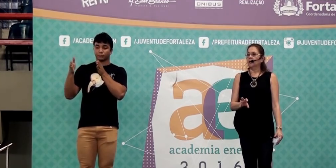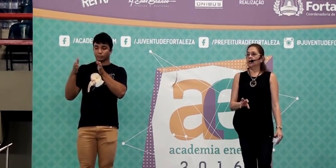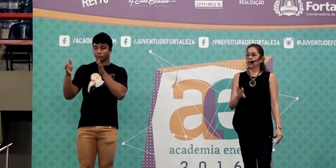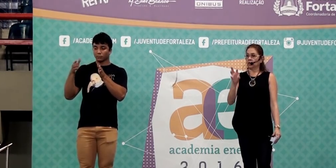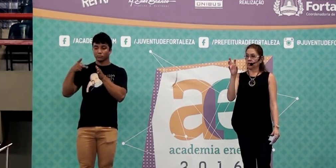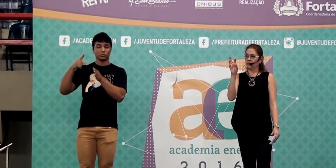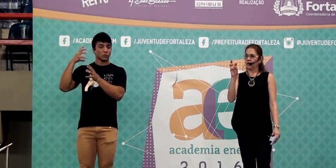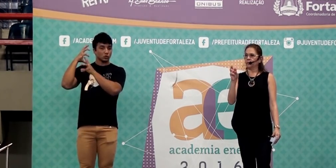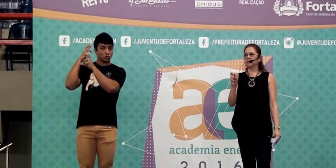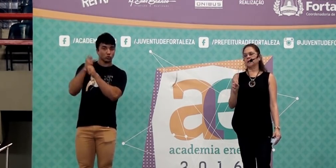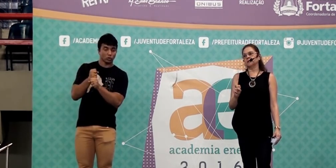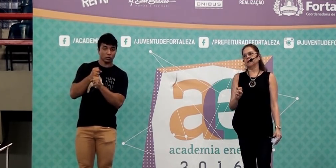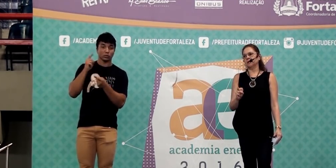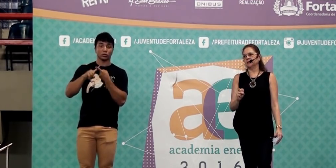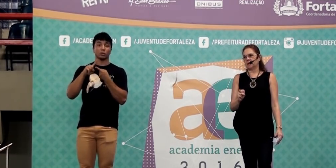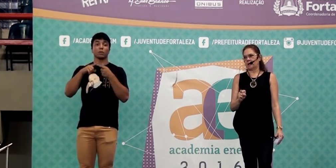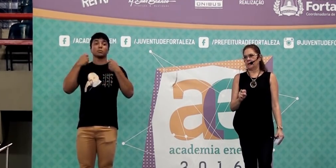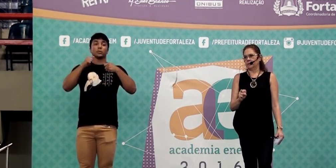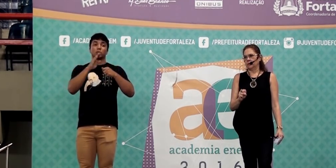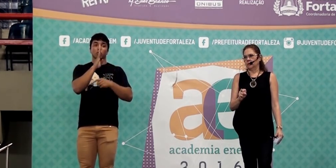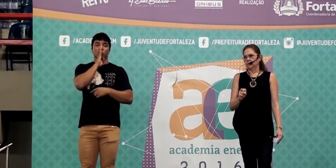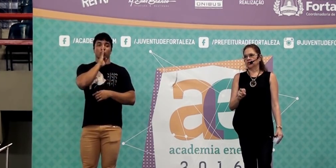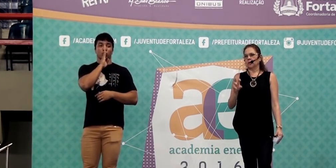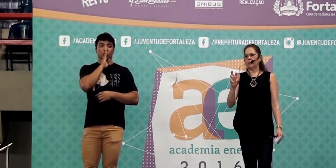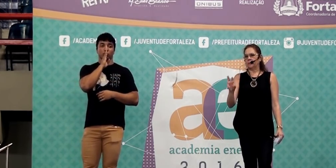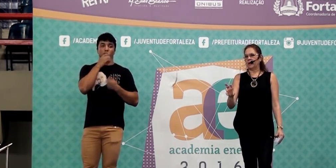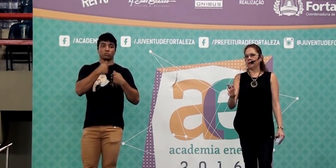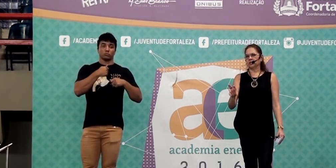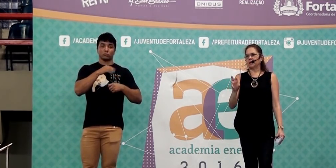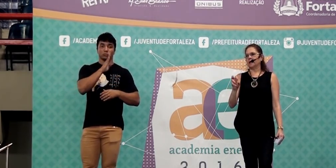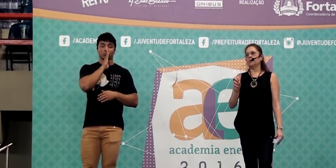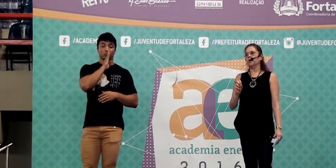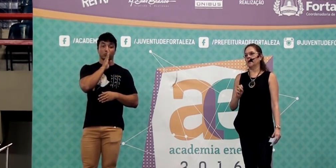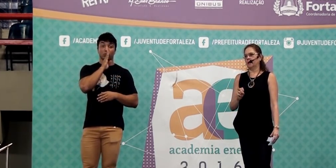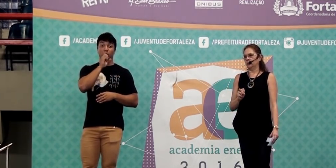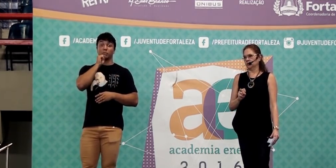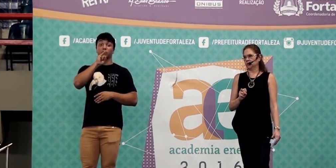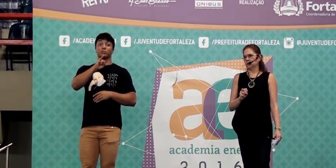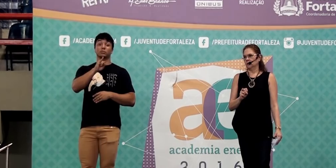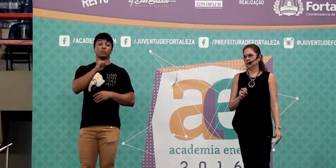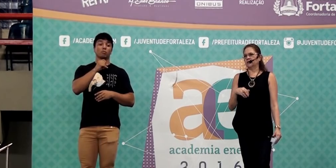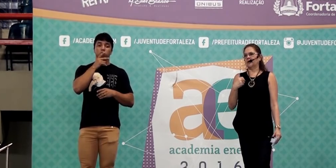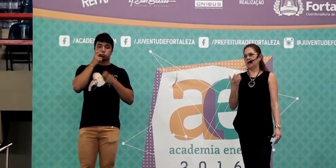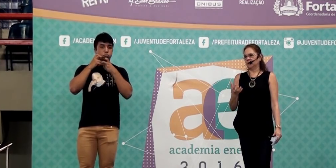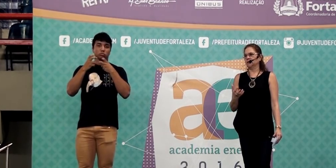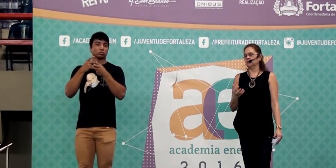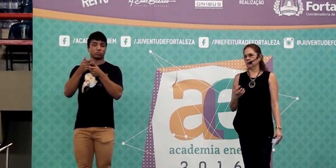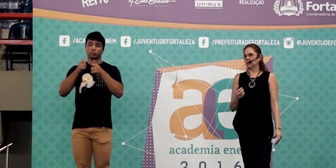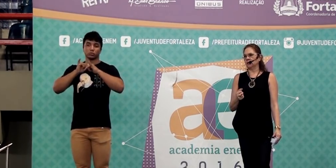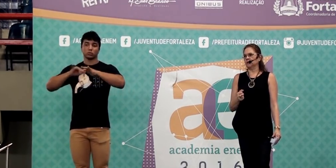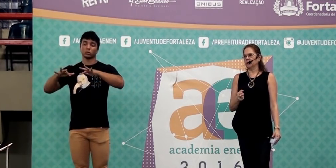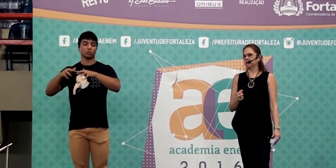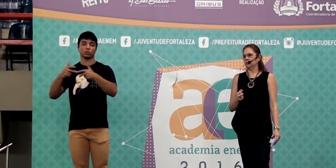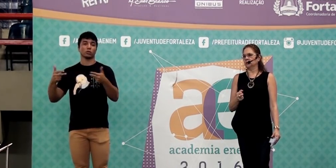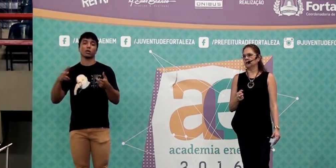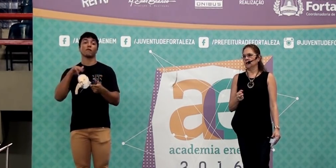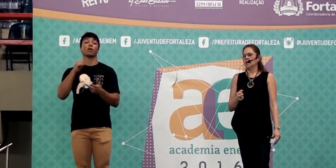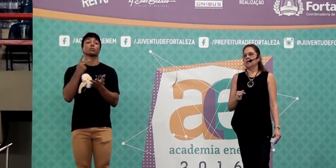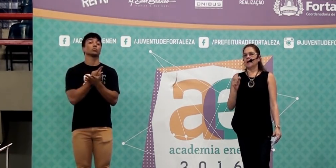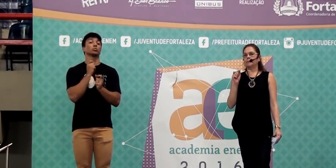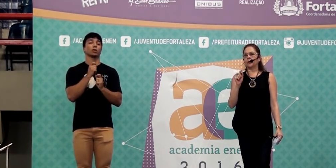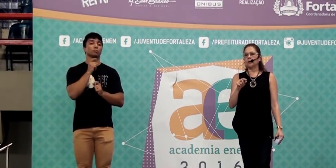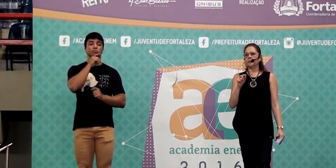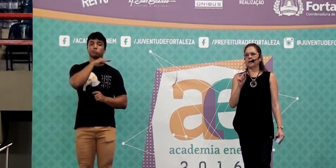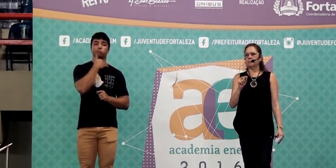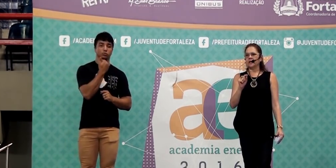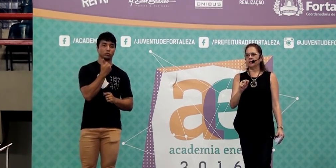história, nós tivemos que silenciar, sob pena de até morrermos, se falássemos o que quiséssemos.